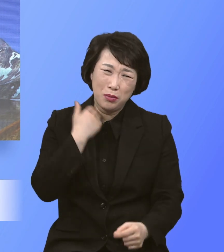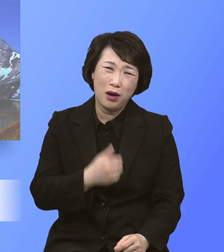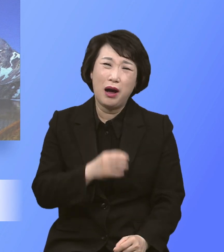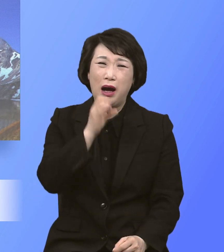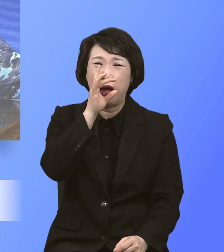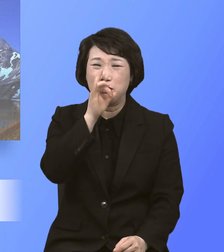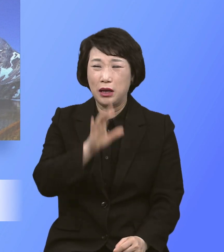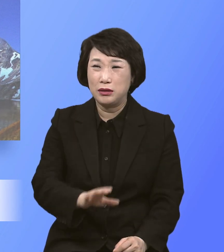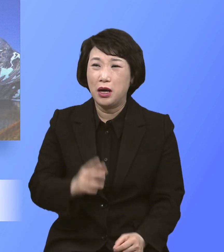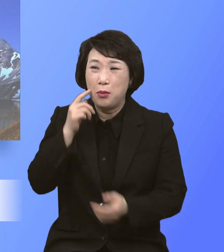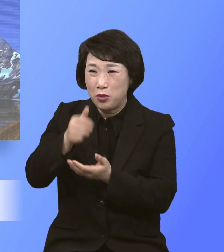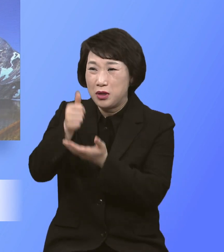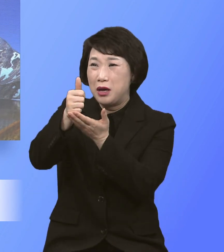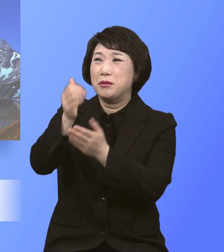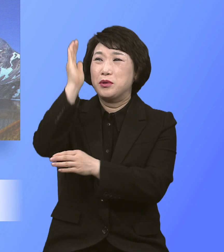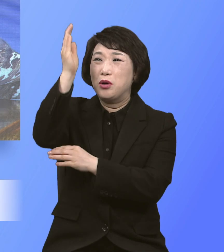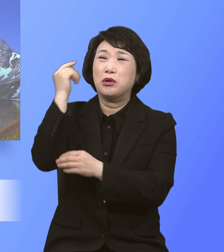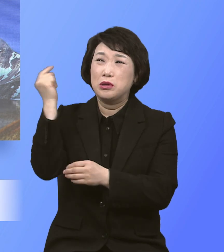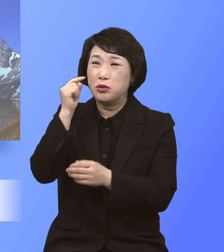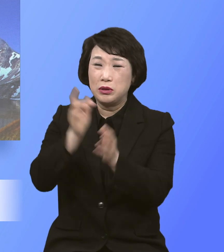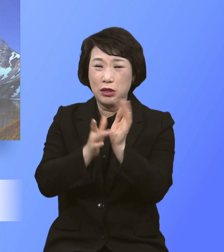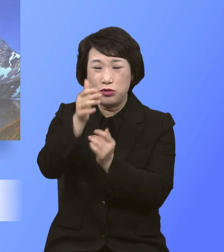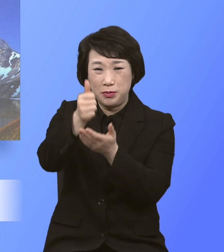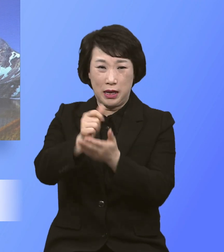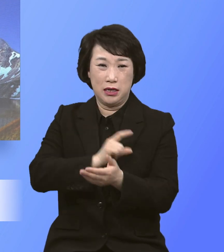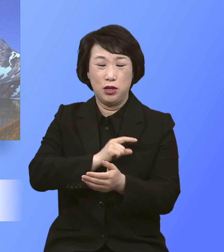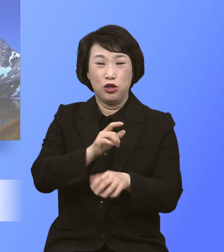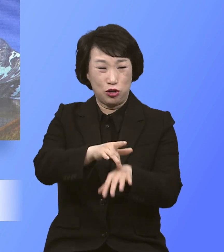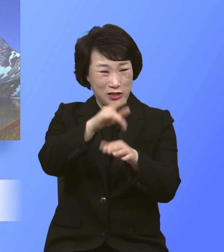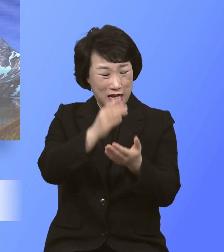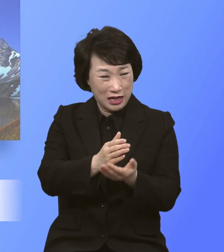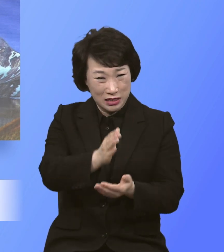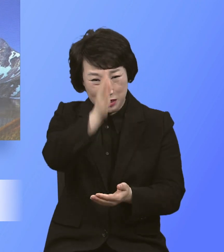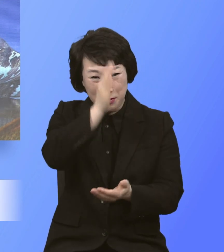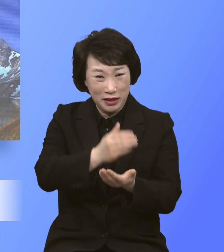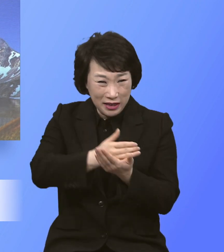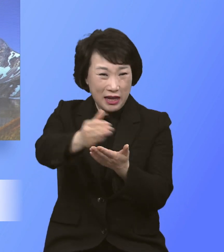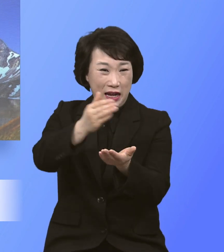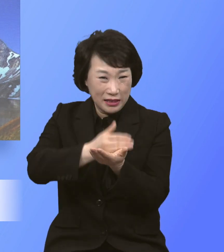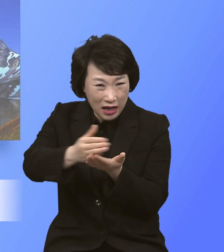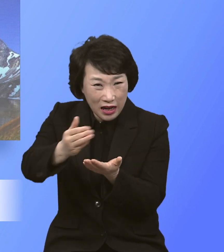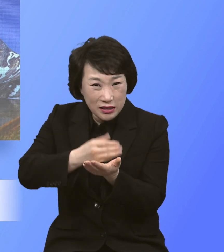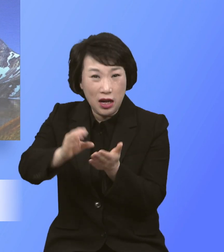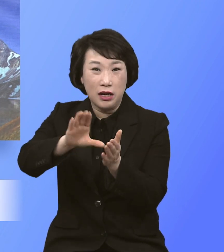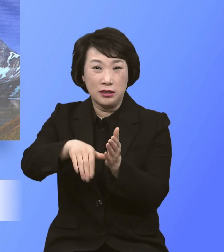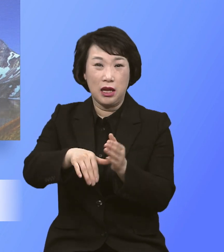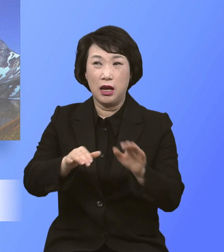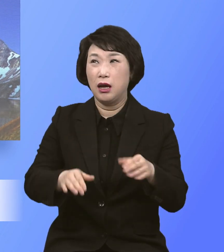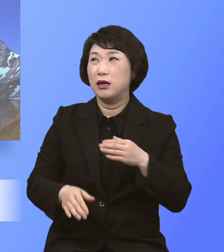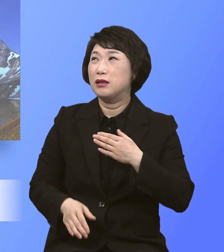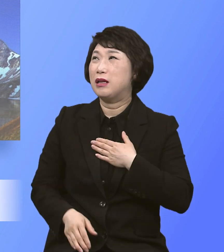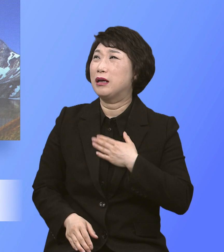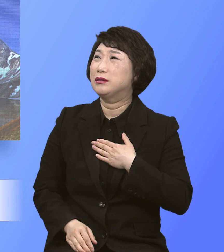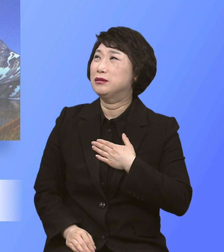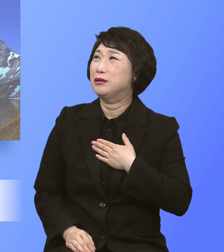목사님 말씀 듣고 예수 이름으로 귀신아 질병아 떠나가라고 할 때 나는